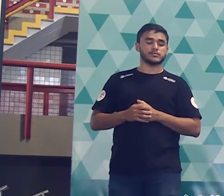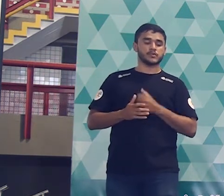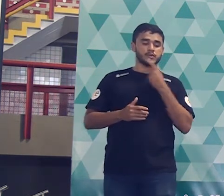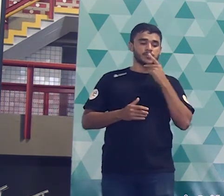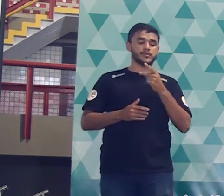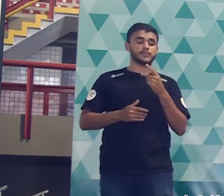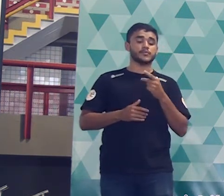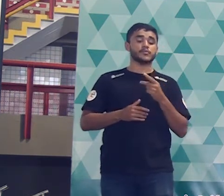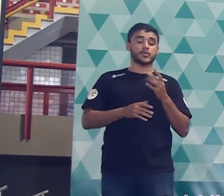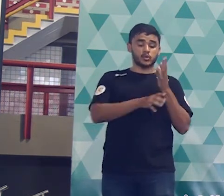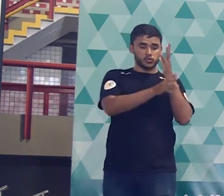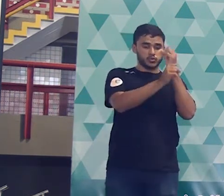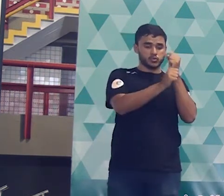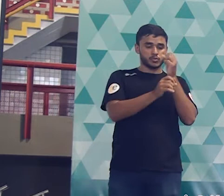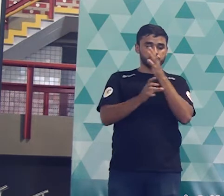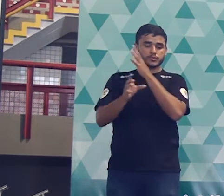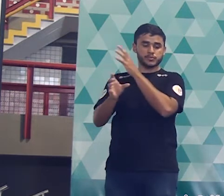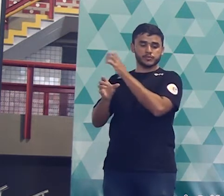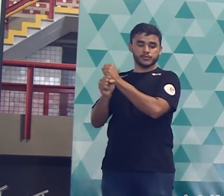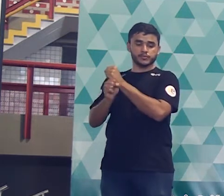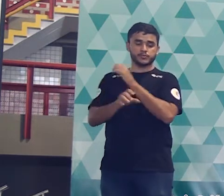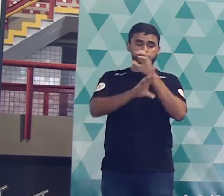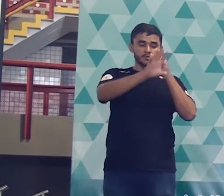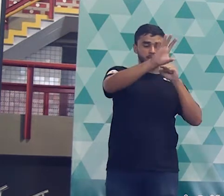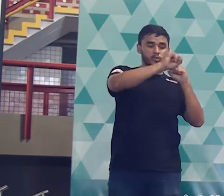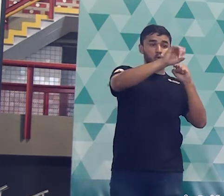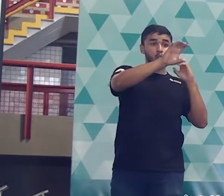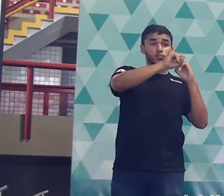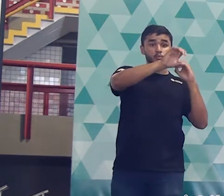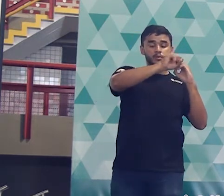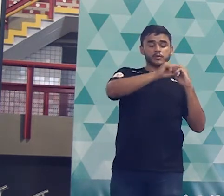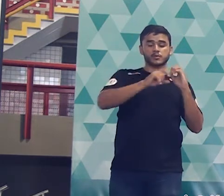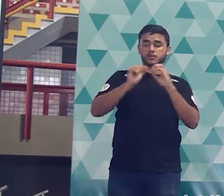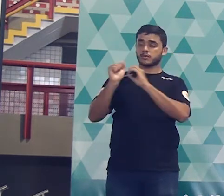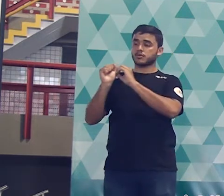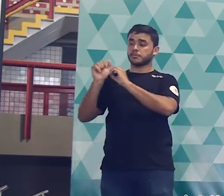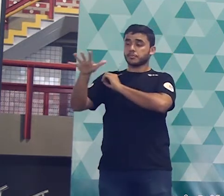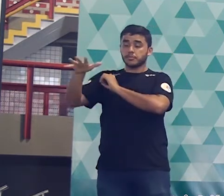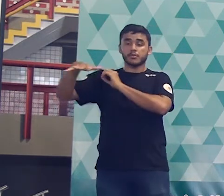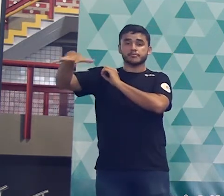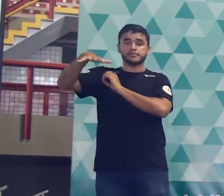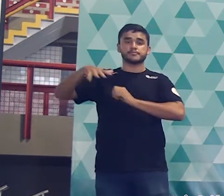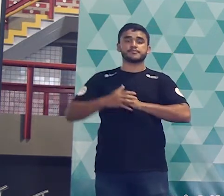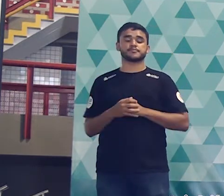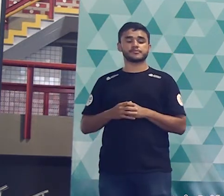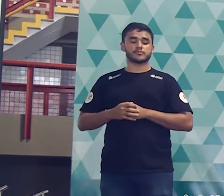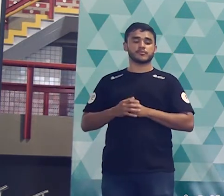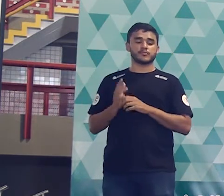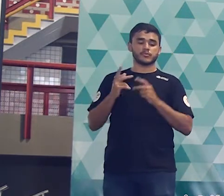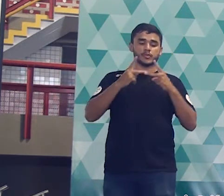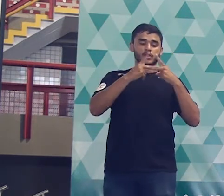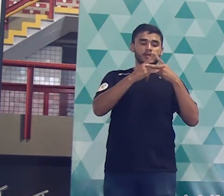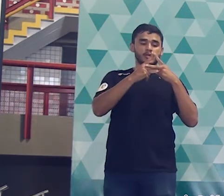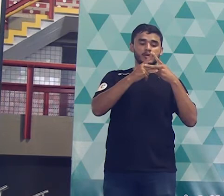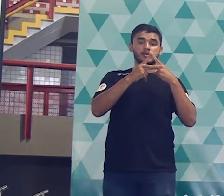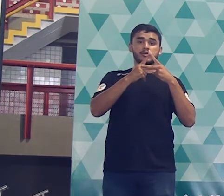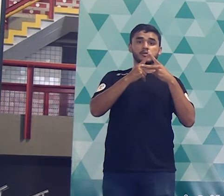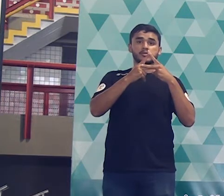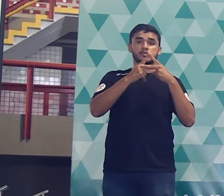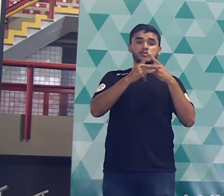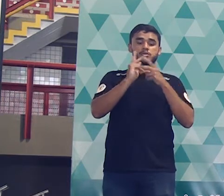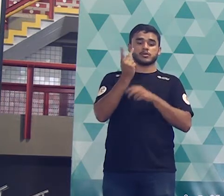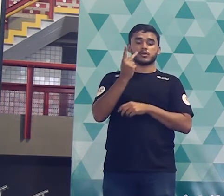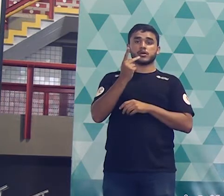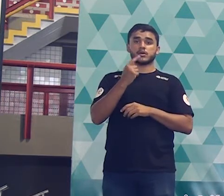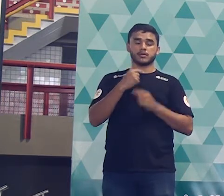838,8 que foi absorvido e 1.012,7 que foi liberado. Então, quanto é que vai valer o meu ΔH? Menos,